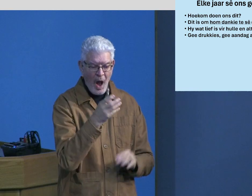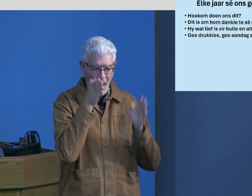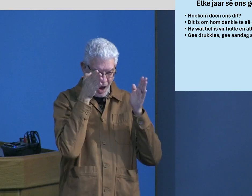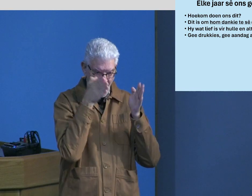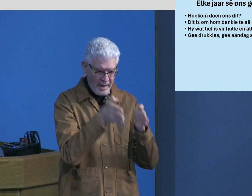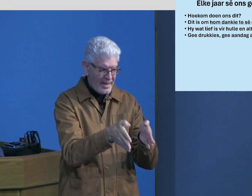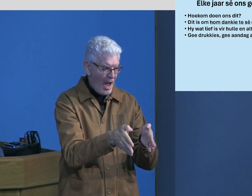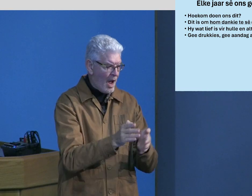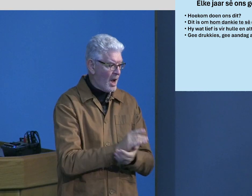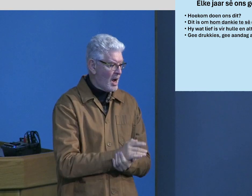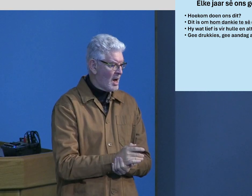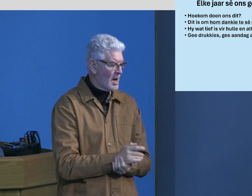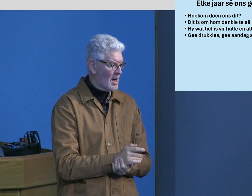Kinders soek die aandag.